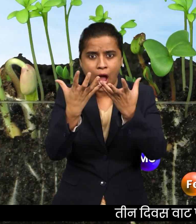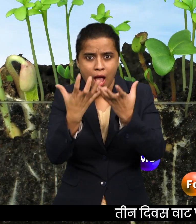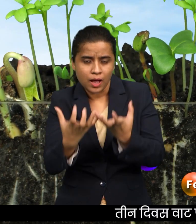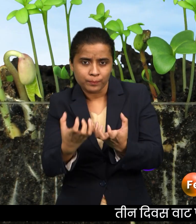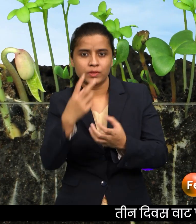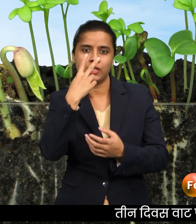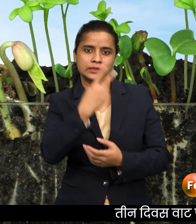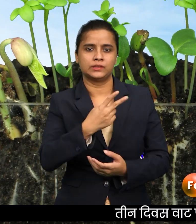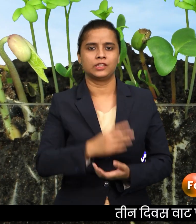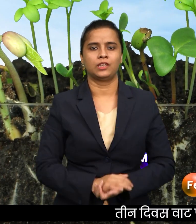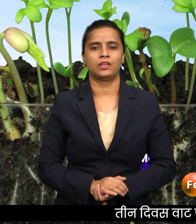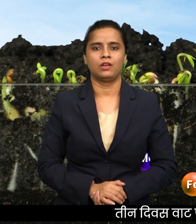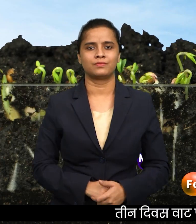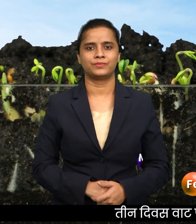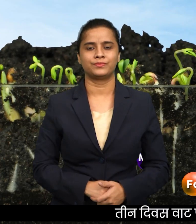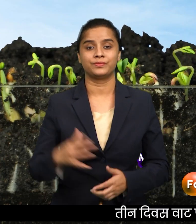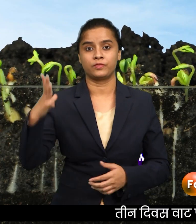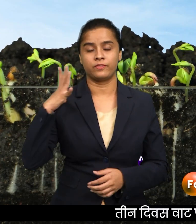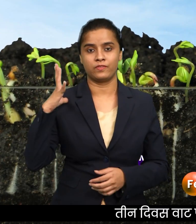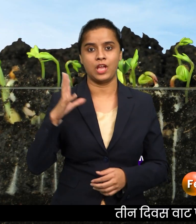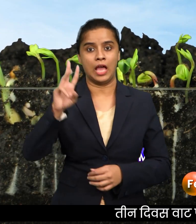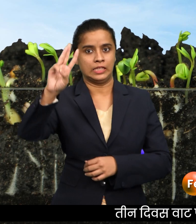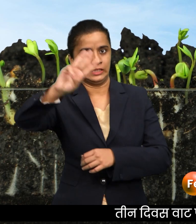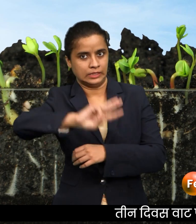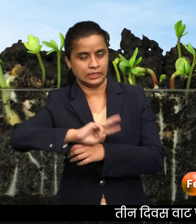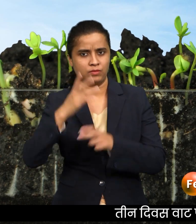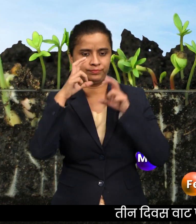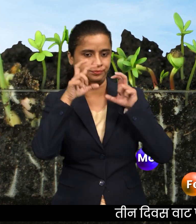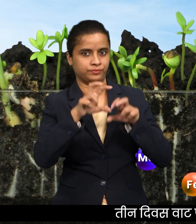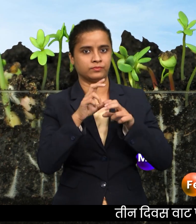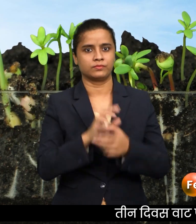तीन दिवस वाट पहा आणि निरीक्षण करा.